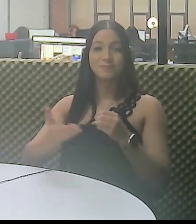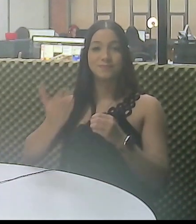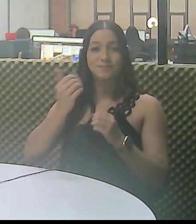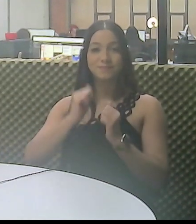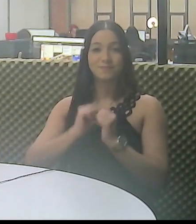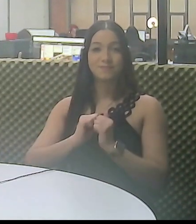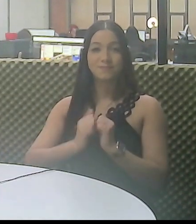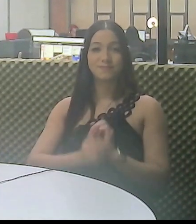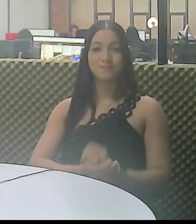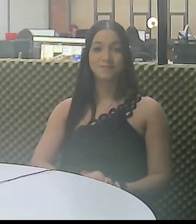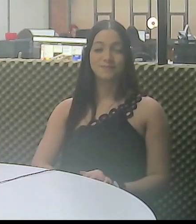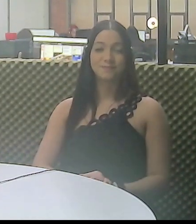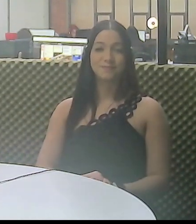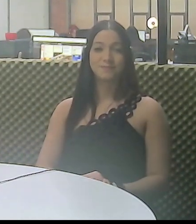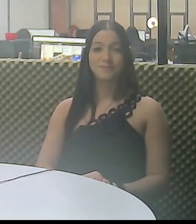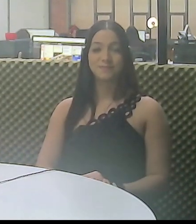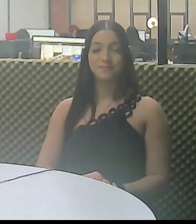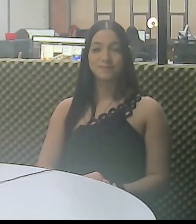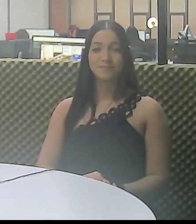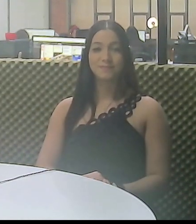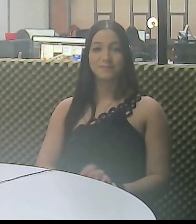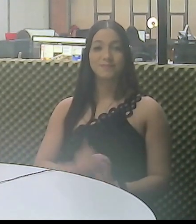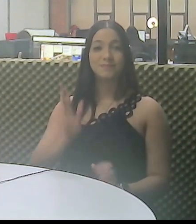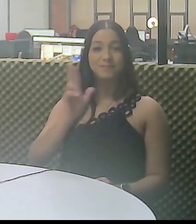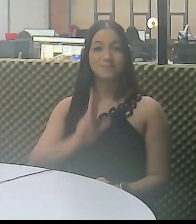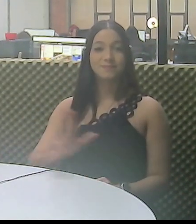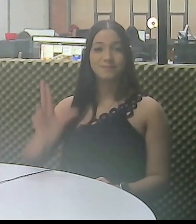Cidade. Vem com a gente!